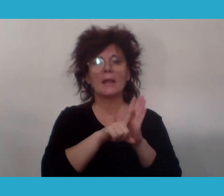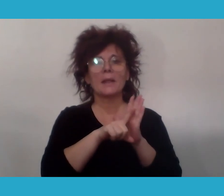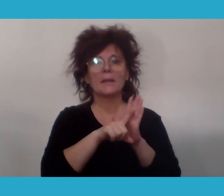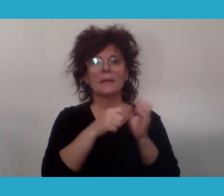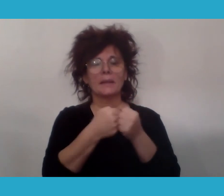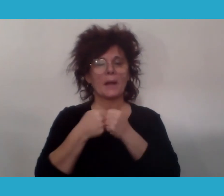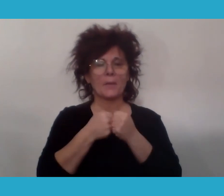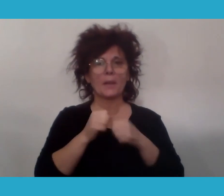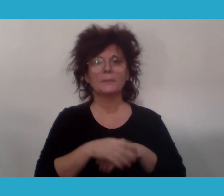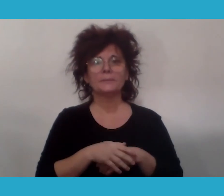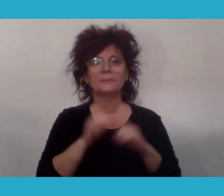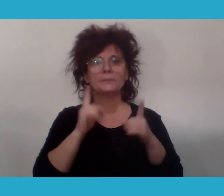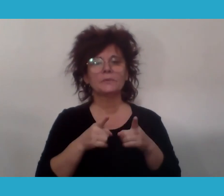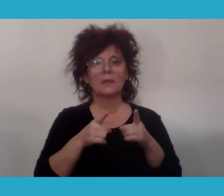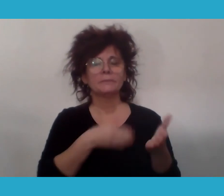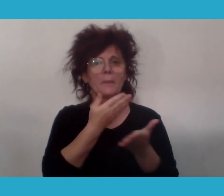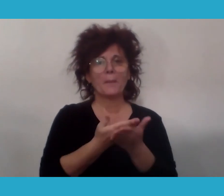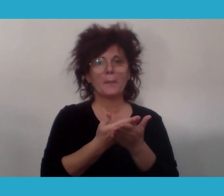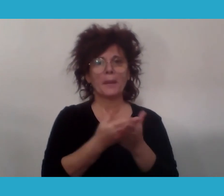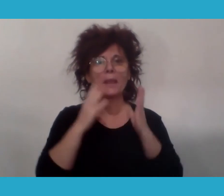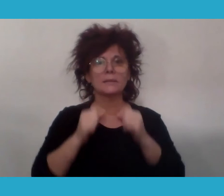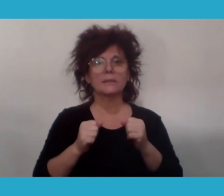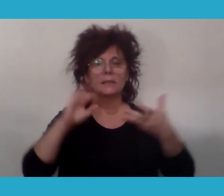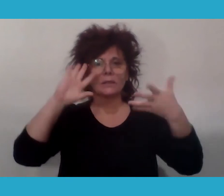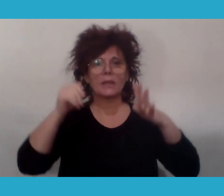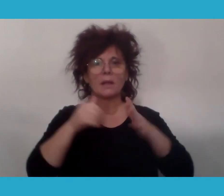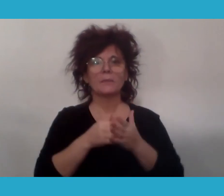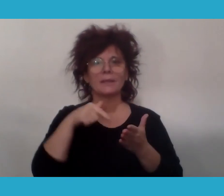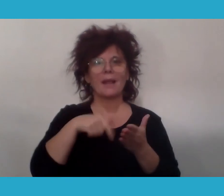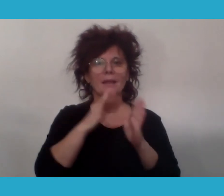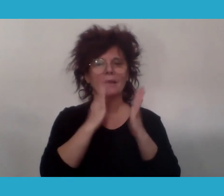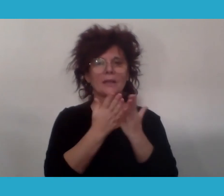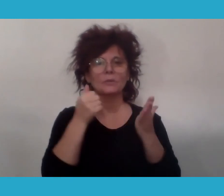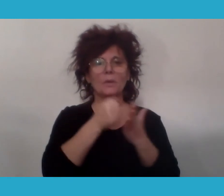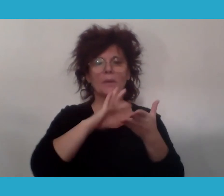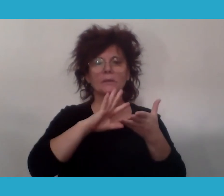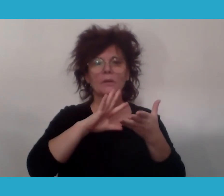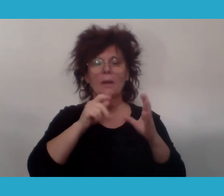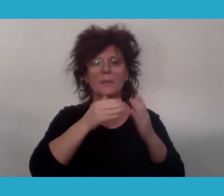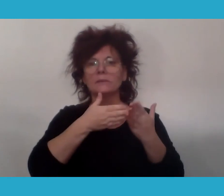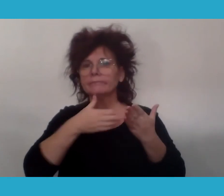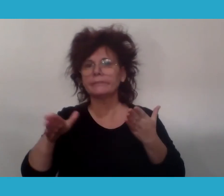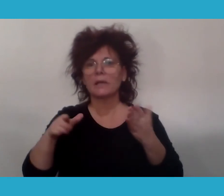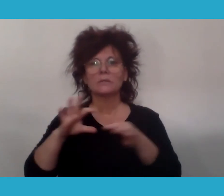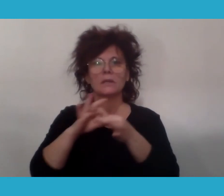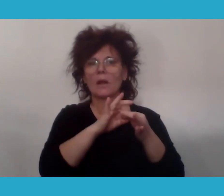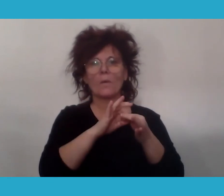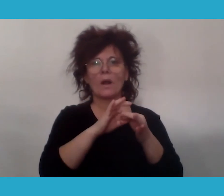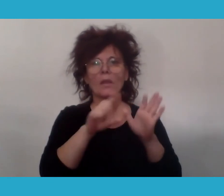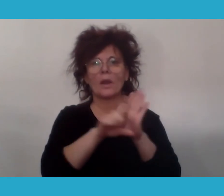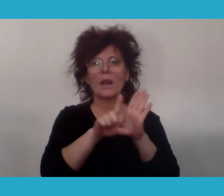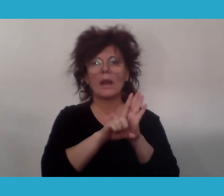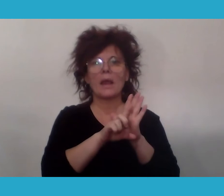Acuerdo de Escazú. Asimismo, solicita al señor secretario de Ambiente proceda a rechazar el estudio de impacto ambiental de conformidad a lo establecido en el